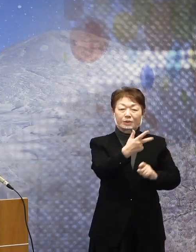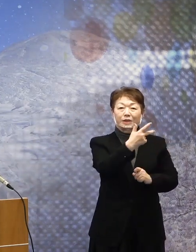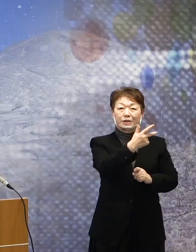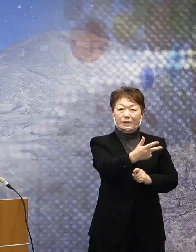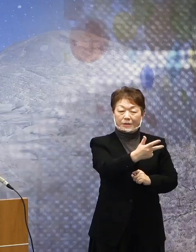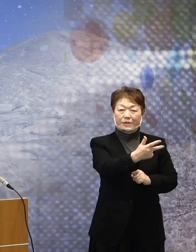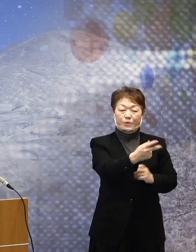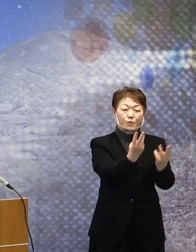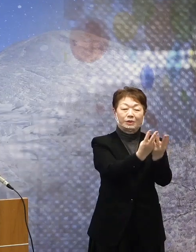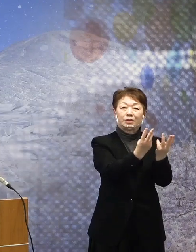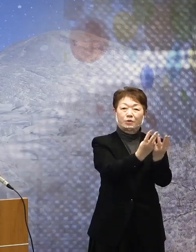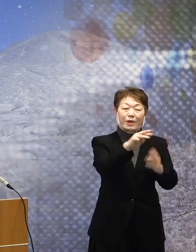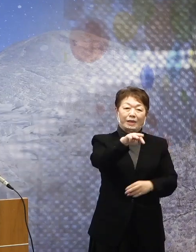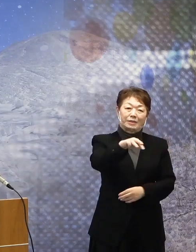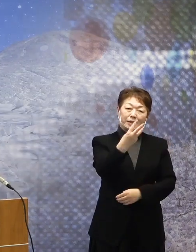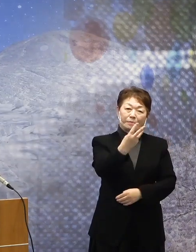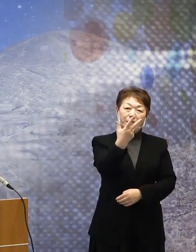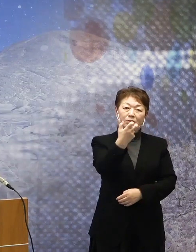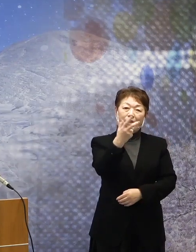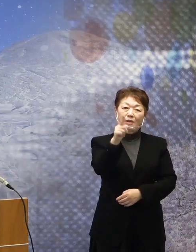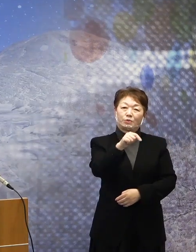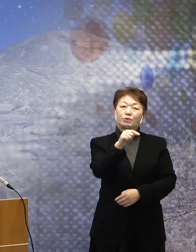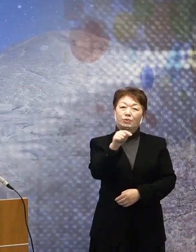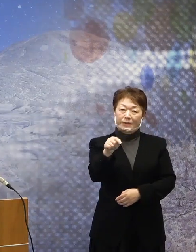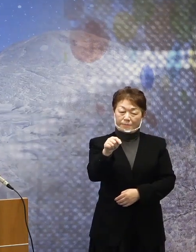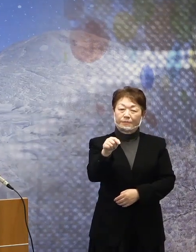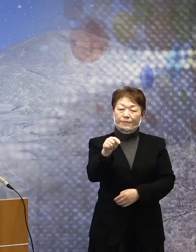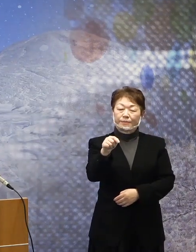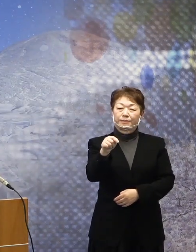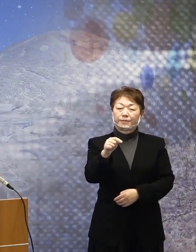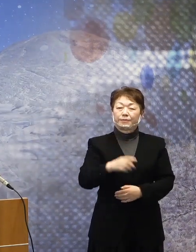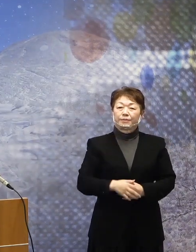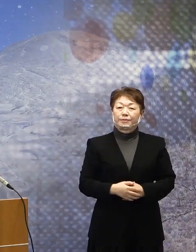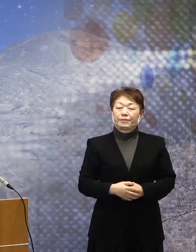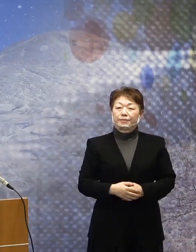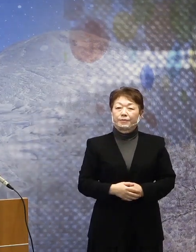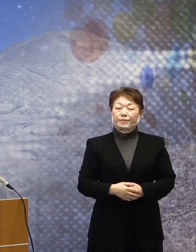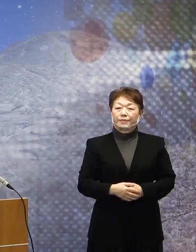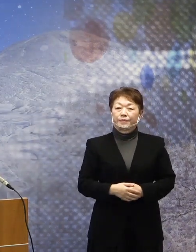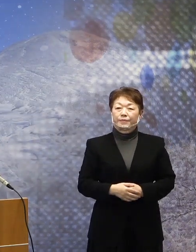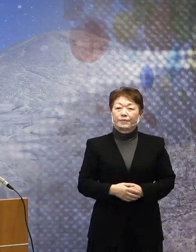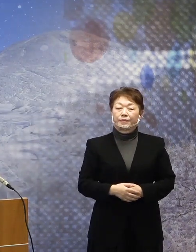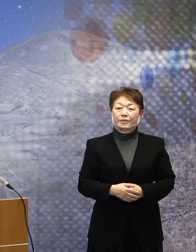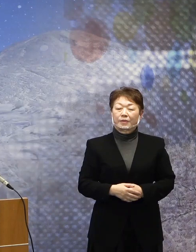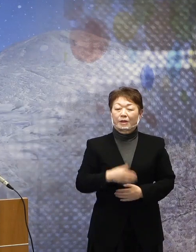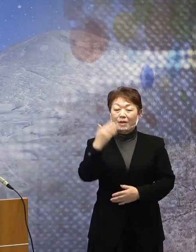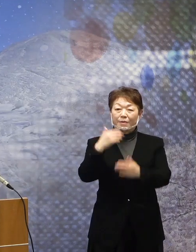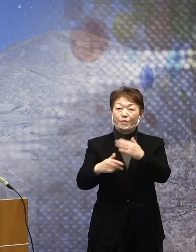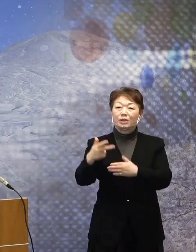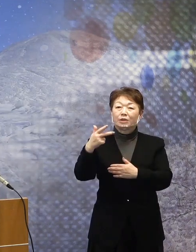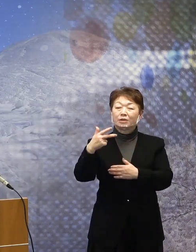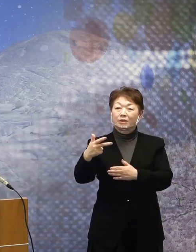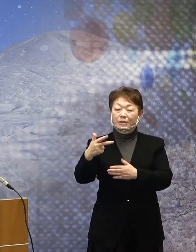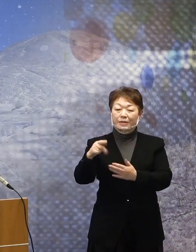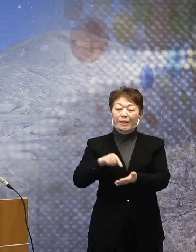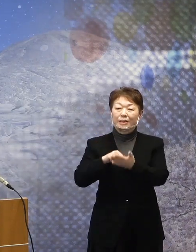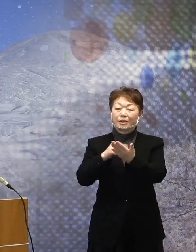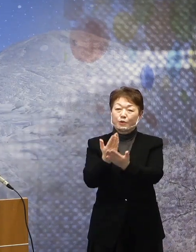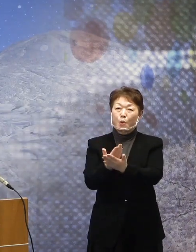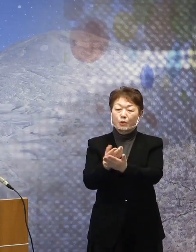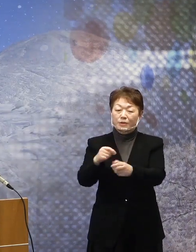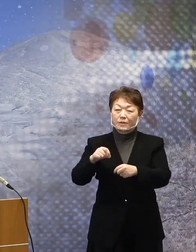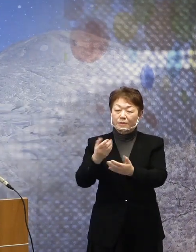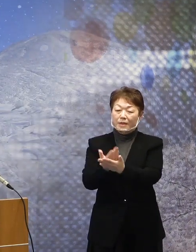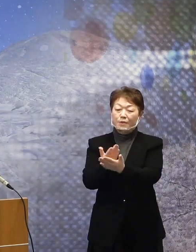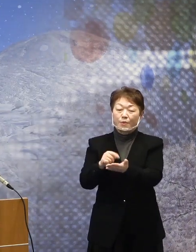の人数は約370人と聞いてございます。これも承知しています。一方で青森市が申請させ陽性をか